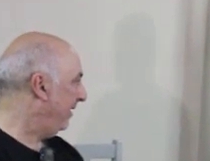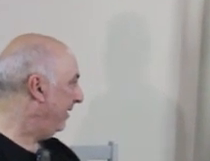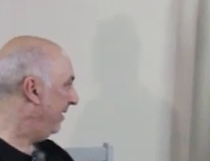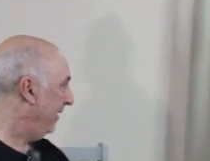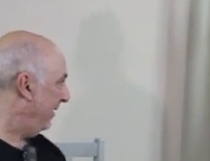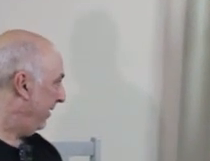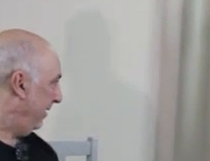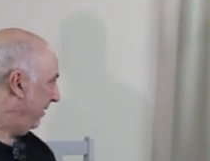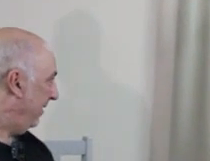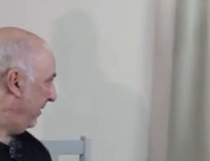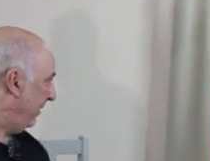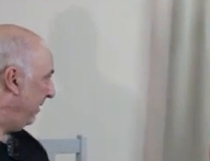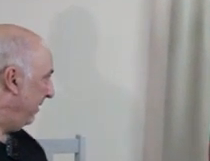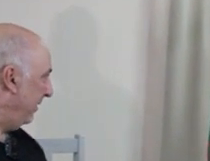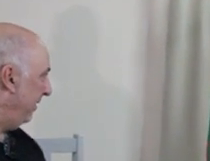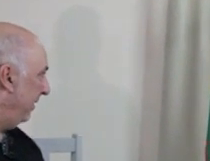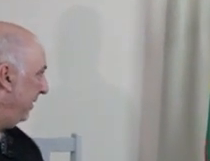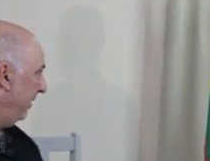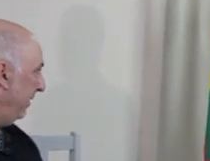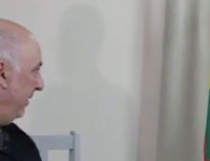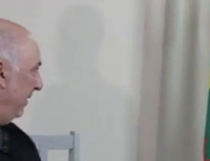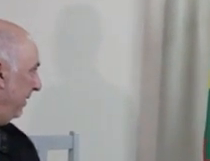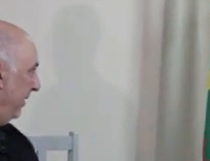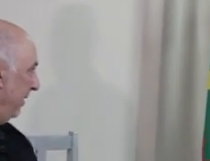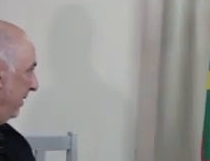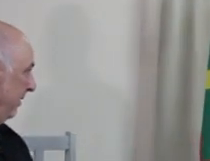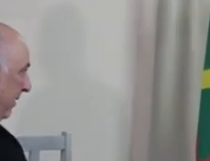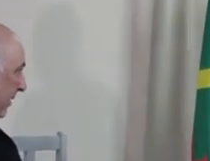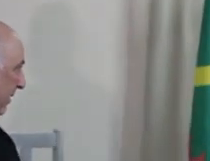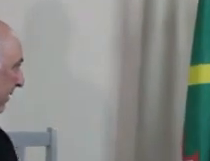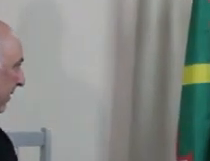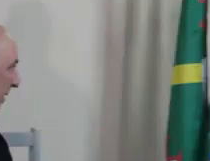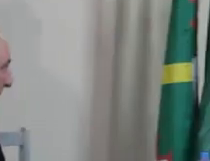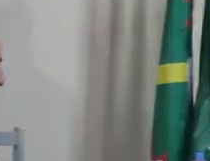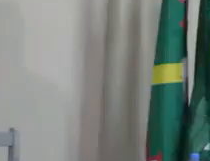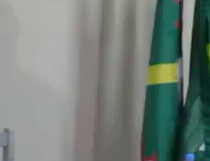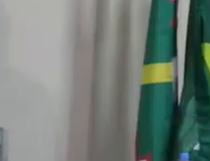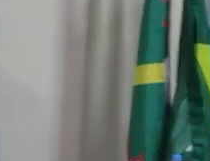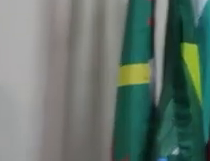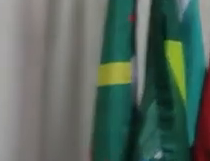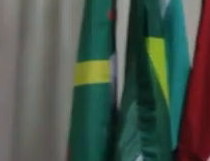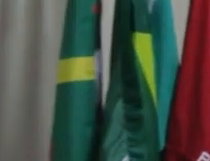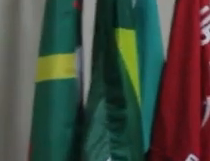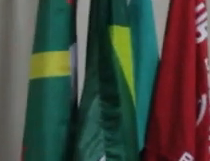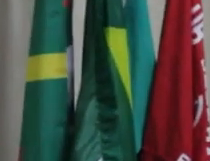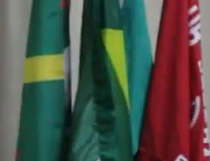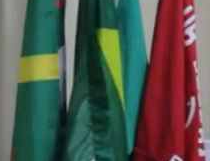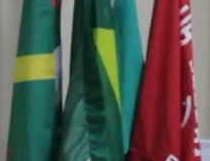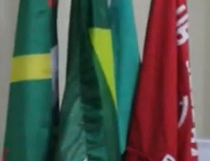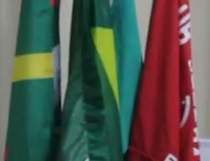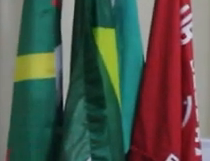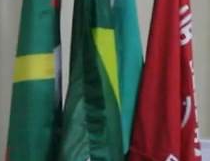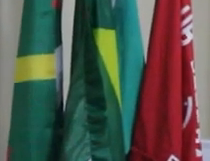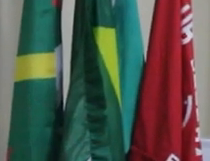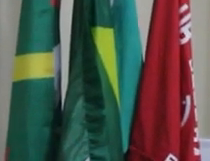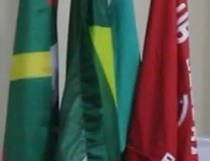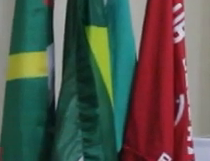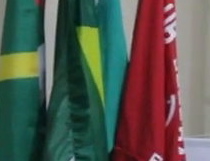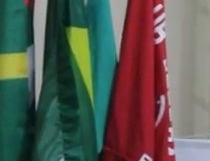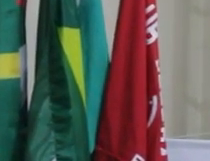A primeira questão, que para mim é mais relevante, que você citou, a sustentabilidade das ações. Eu acho que esse é o principal.